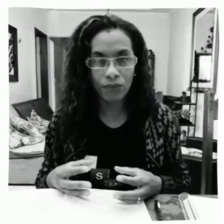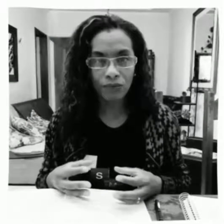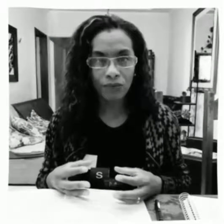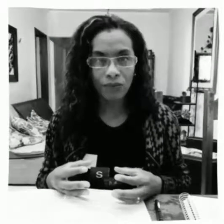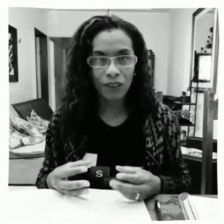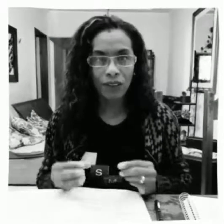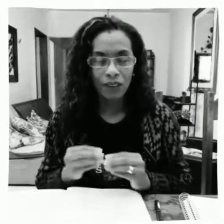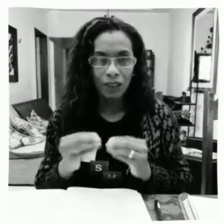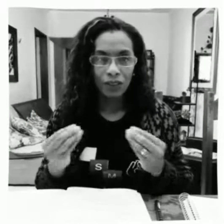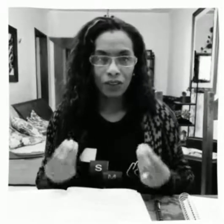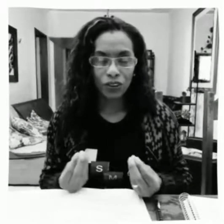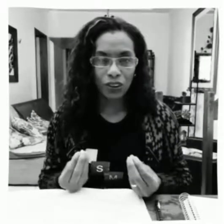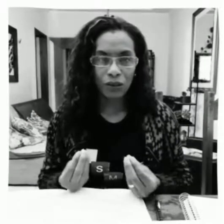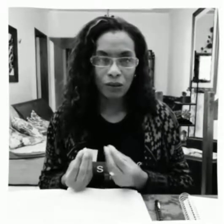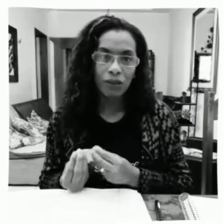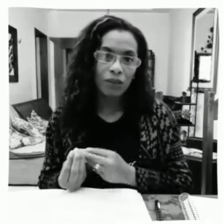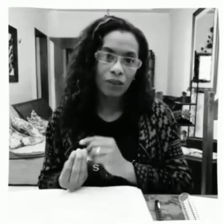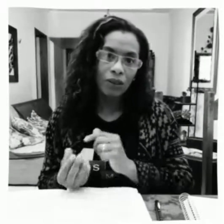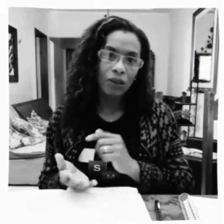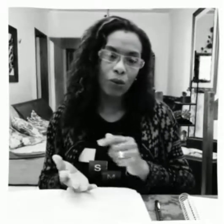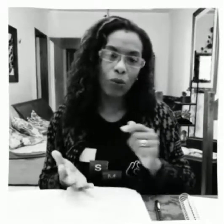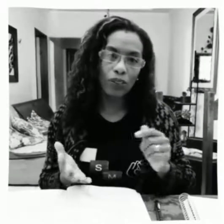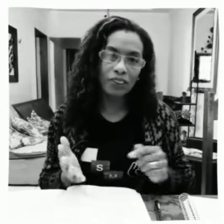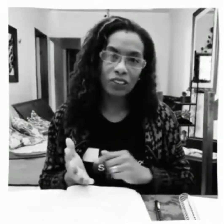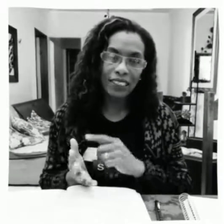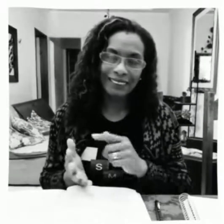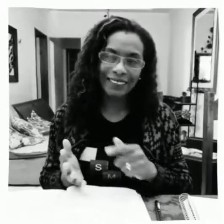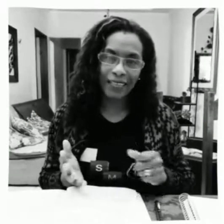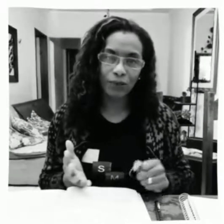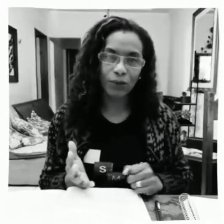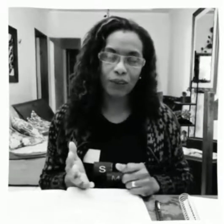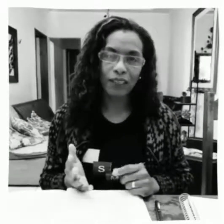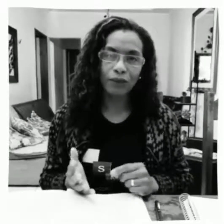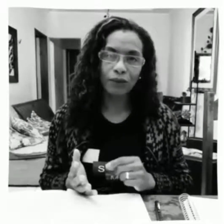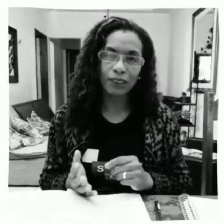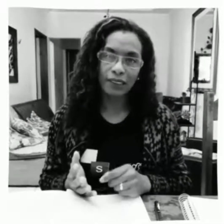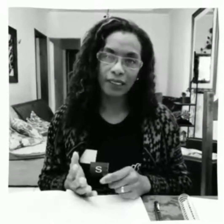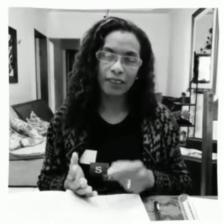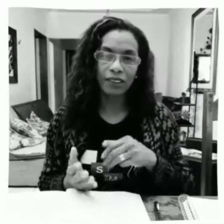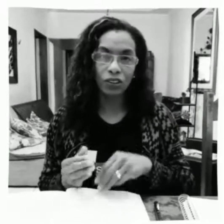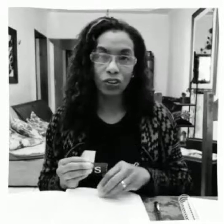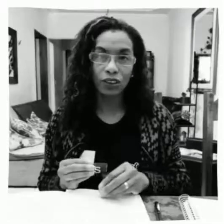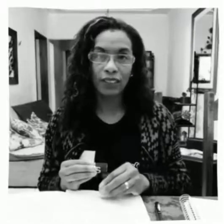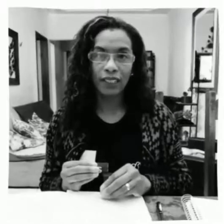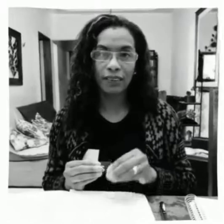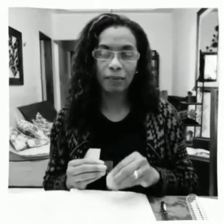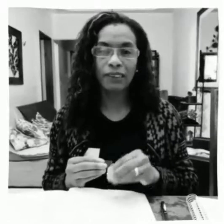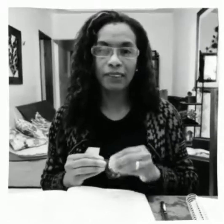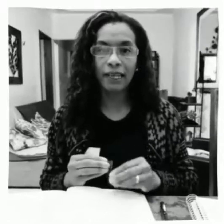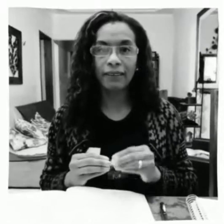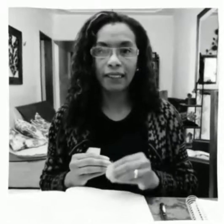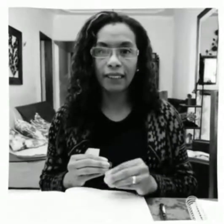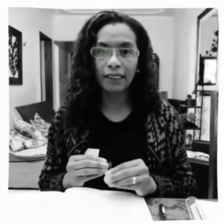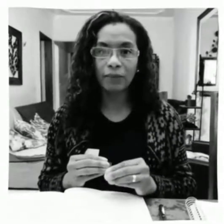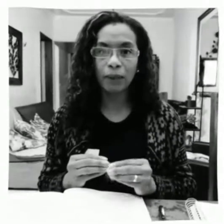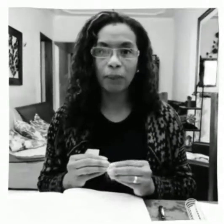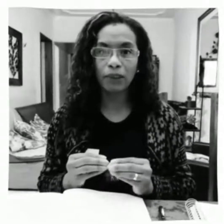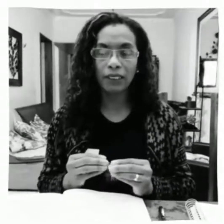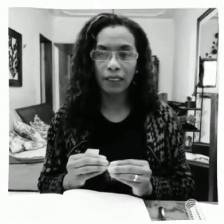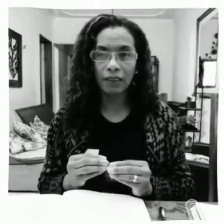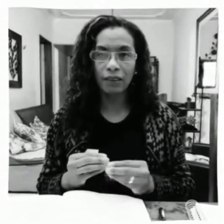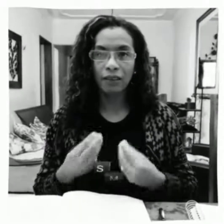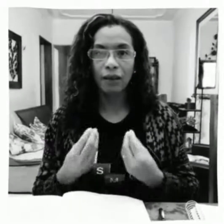grupo de coisas, de critérios que eu falei com vocês, que a gente tem que se basear neles